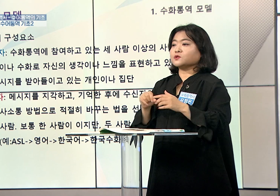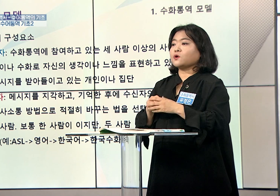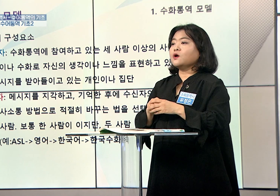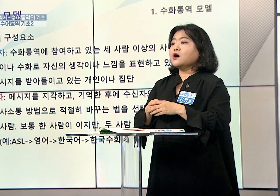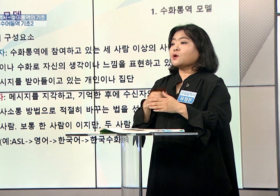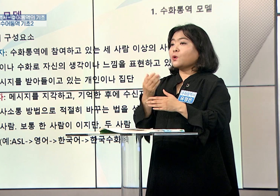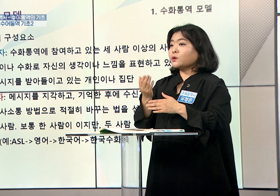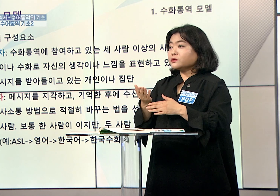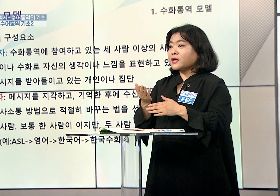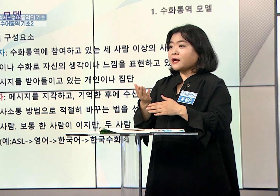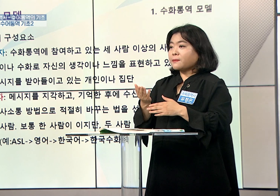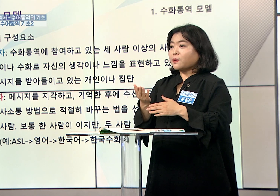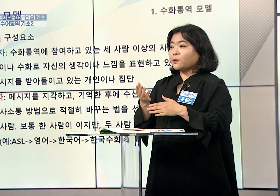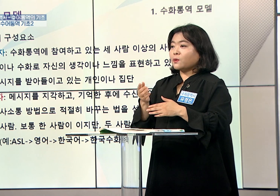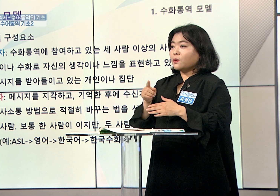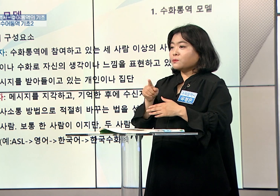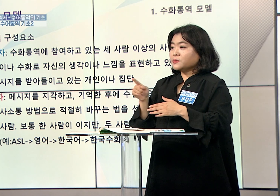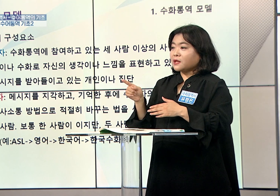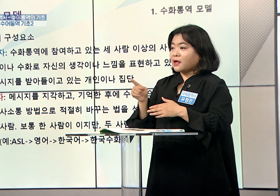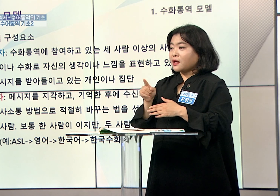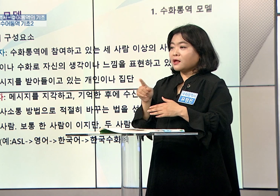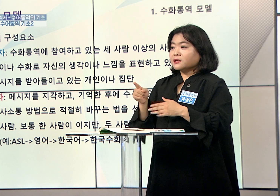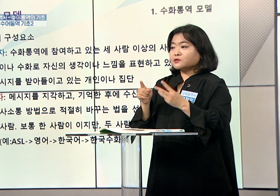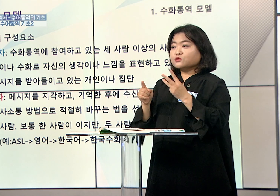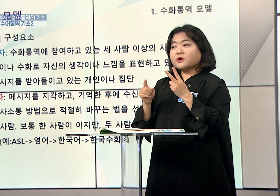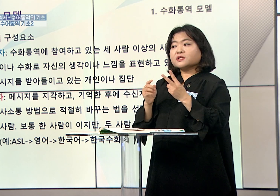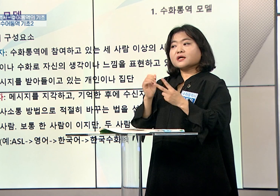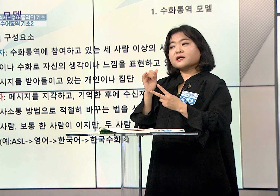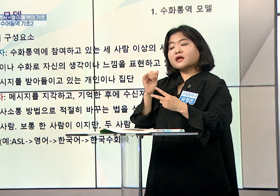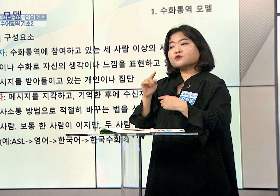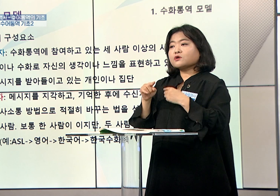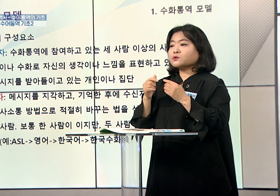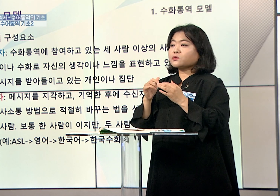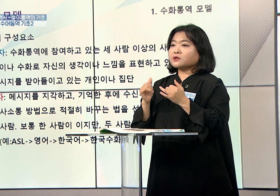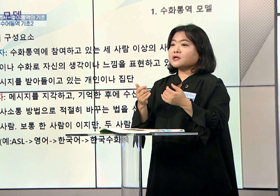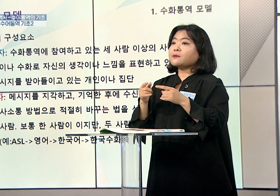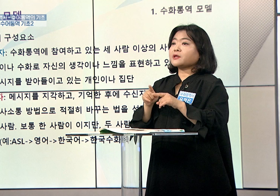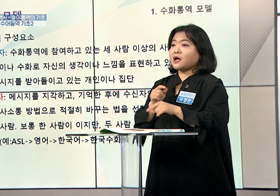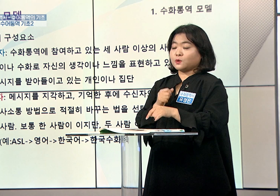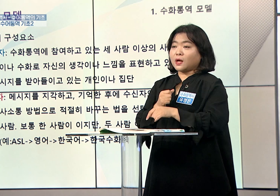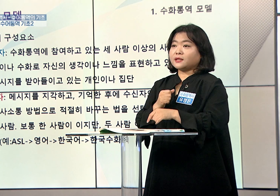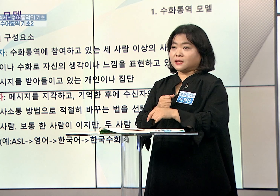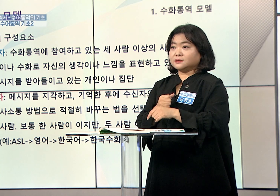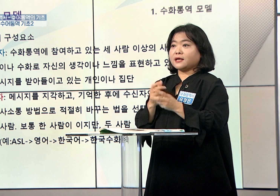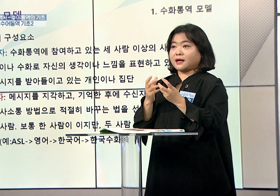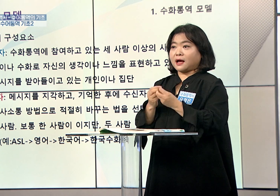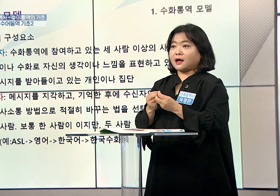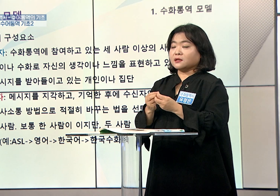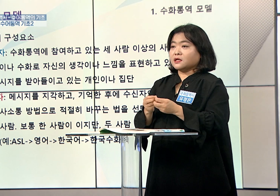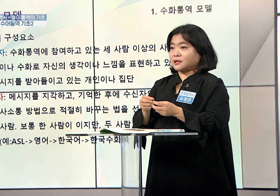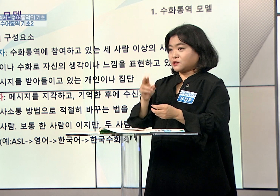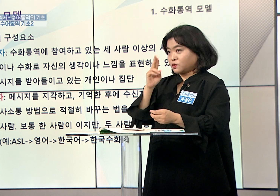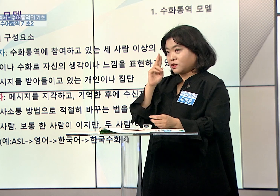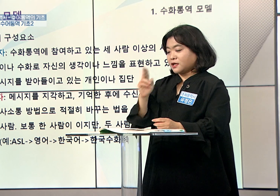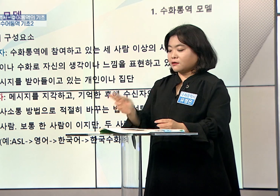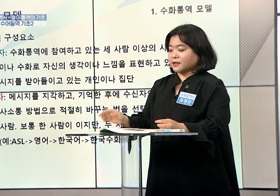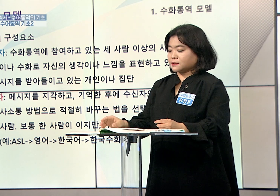거죠. 그런 예가 바로 밑에 2명 이상의 수화 통역을 함께 하기도 한다는 예가 딱 적절할 것